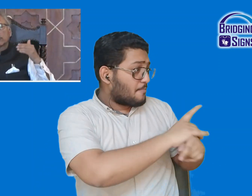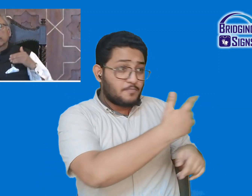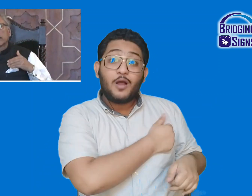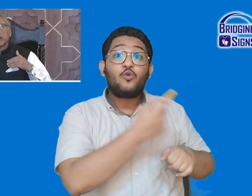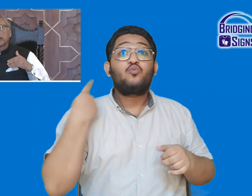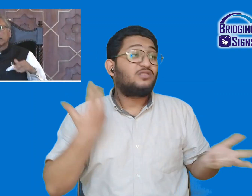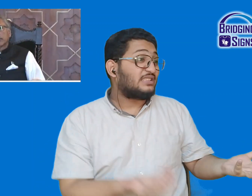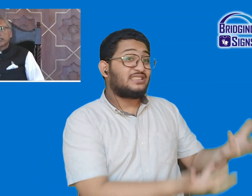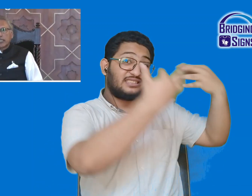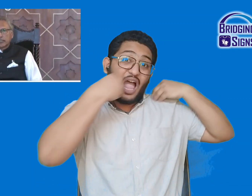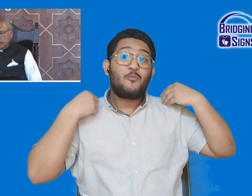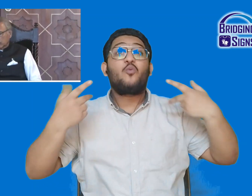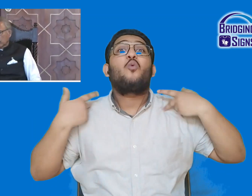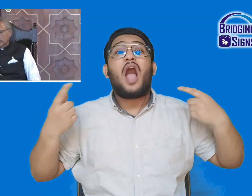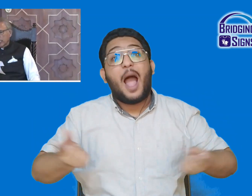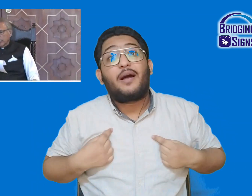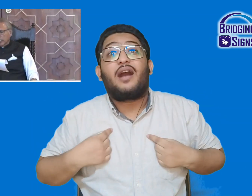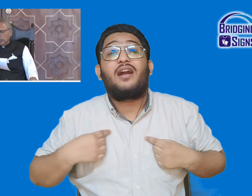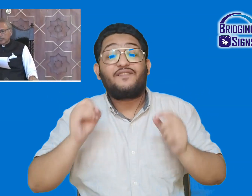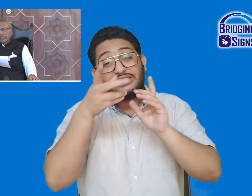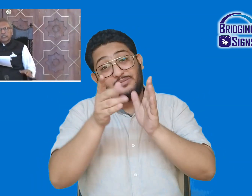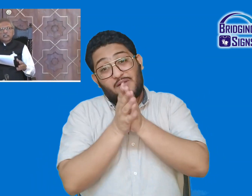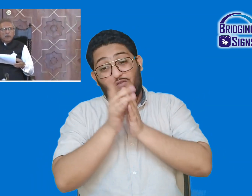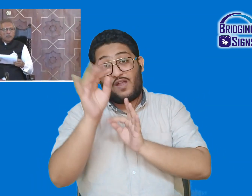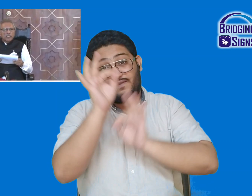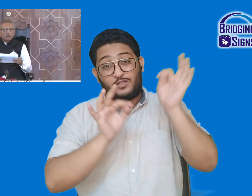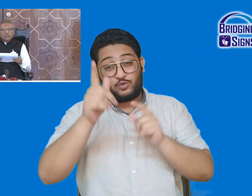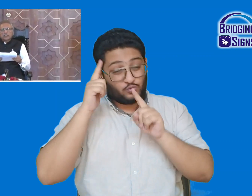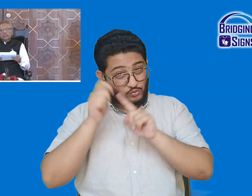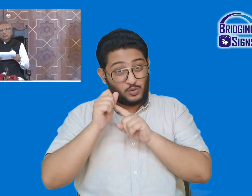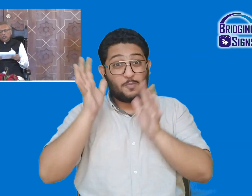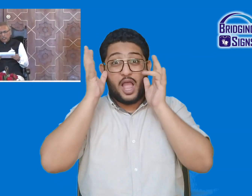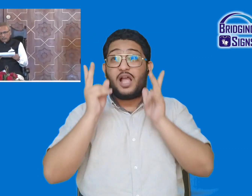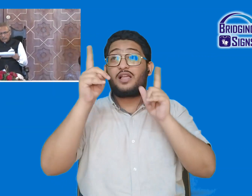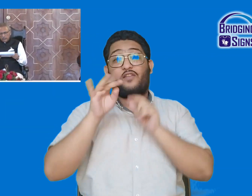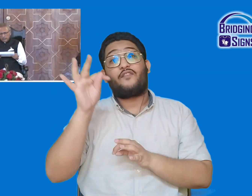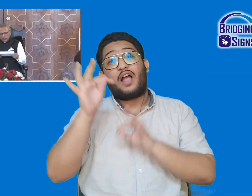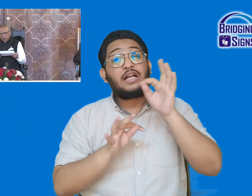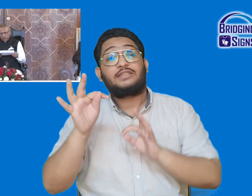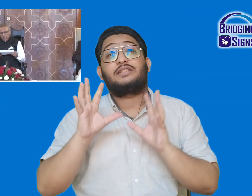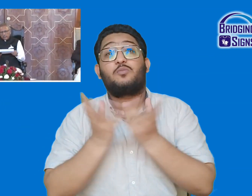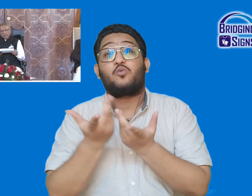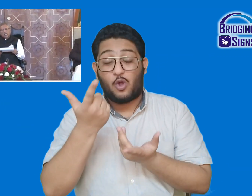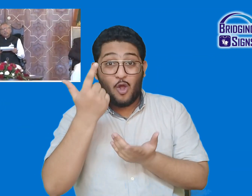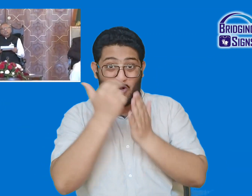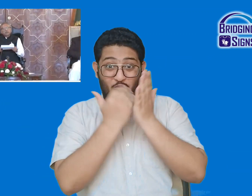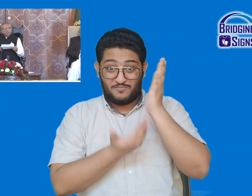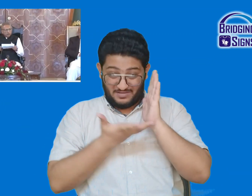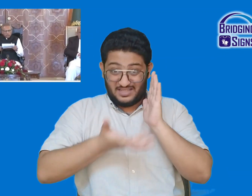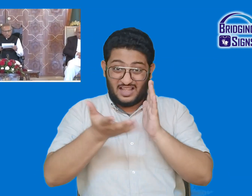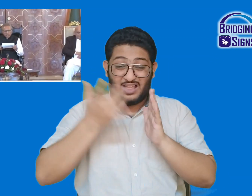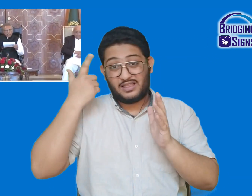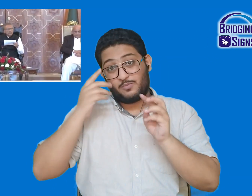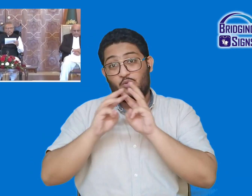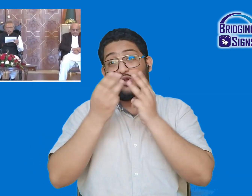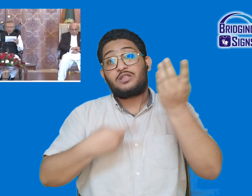ہوگا کہ اس کی بد احتیاطی سے مجھ کو لگ جائے. تو اس کا اہتمام کریں. مساجد کو یہ جو احتیاطی تدابیر سے